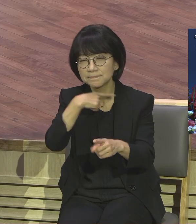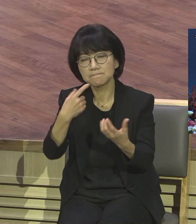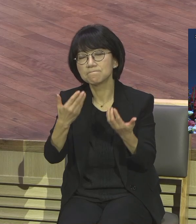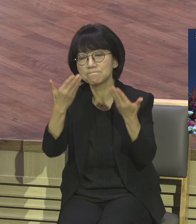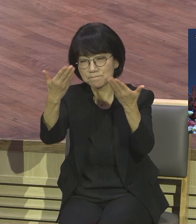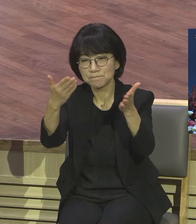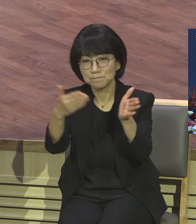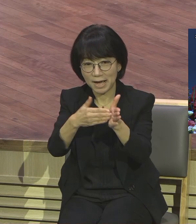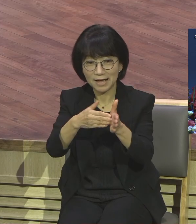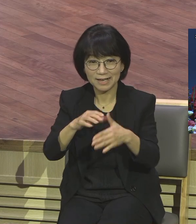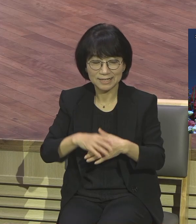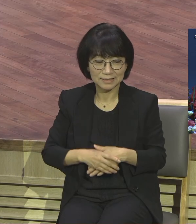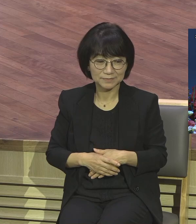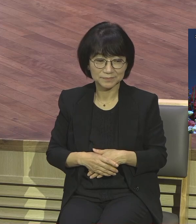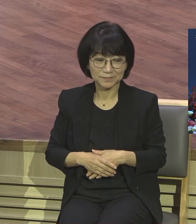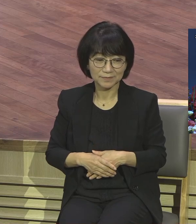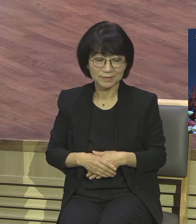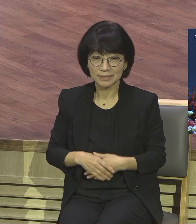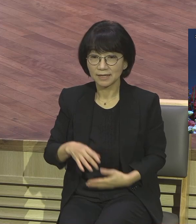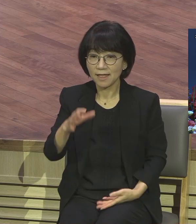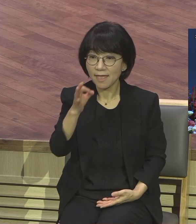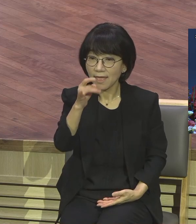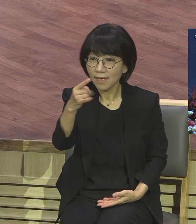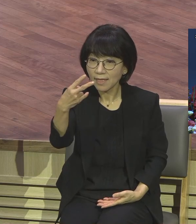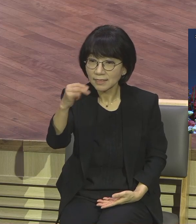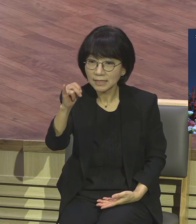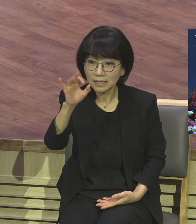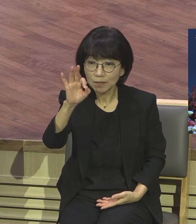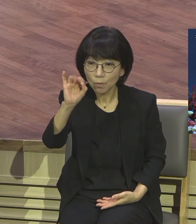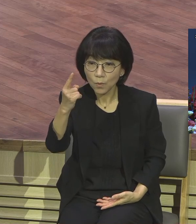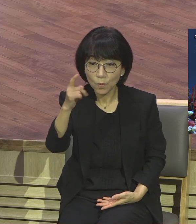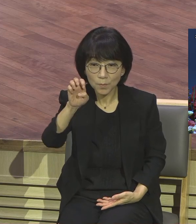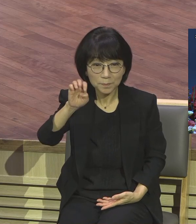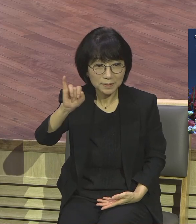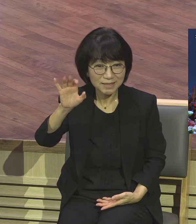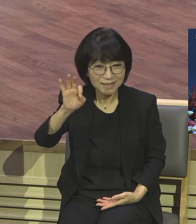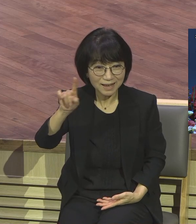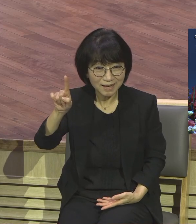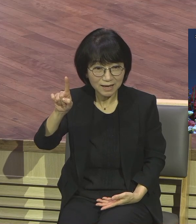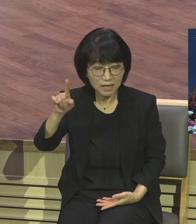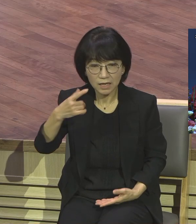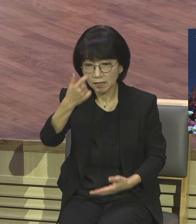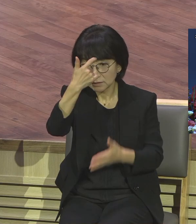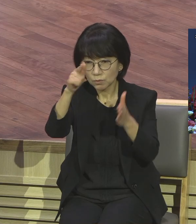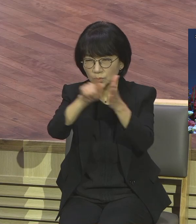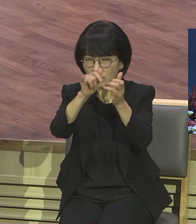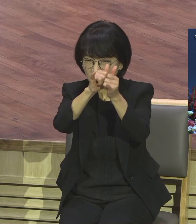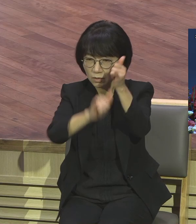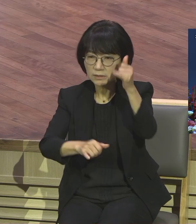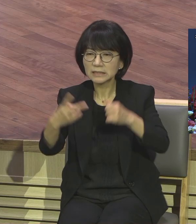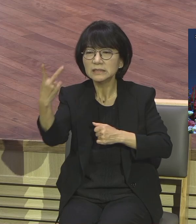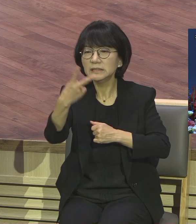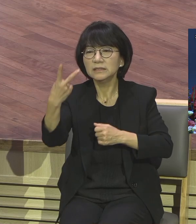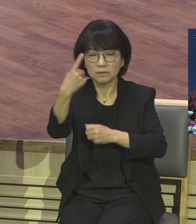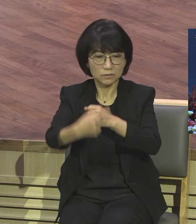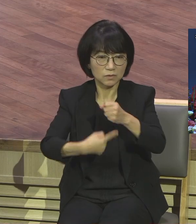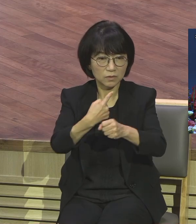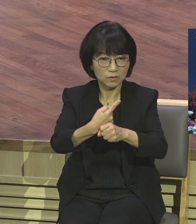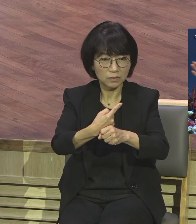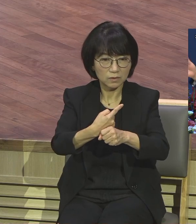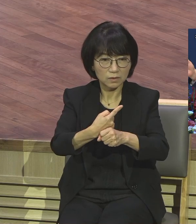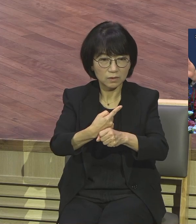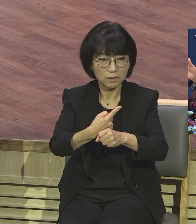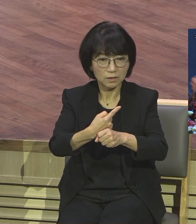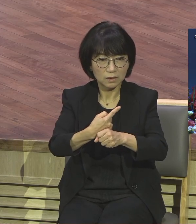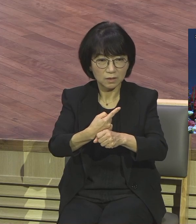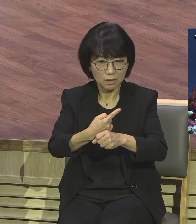그 에티오피아가요 기독교 2000년 됐어요. 지금은 무슬림화 때 있지만은 에티오피아, 저 아프리카, 유럽